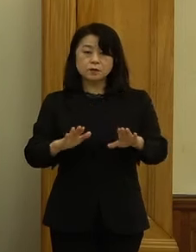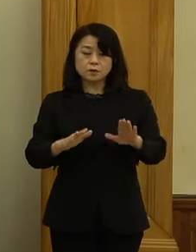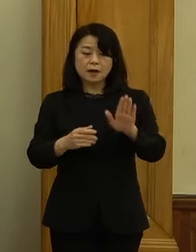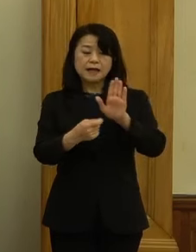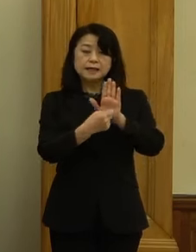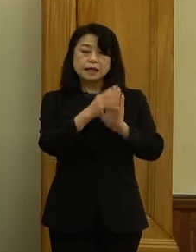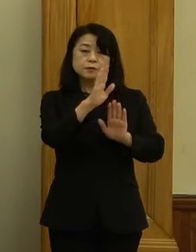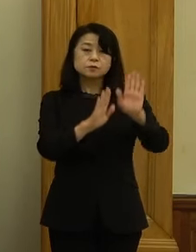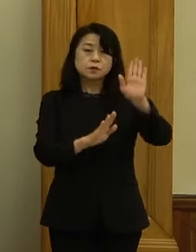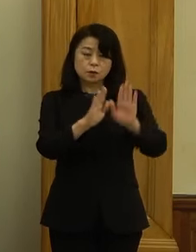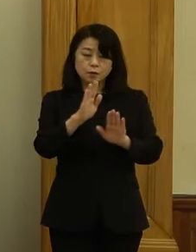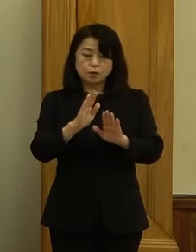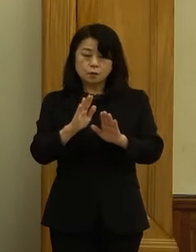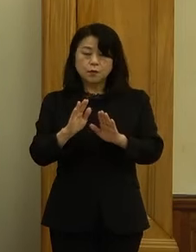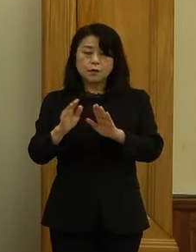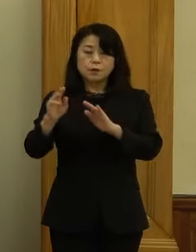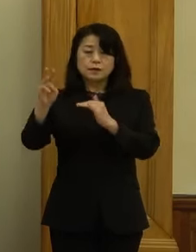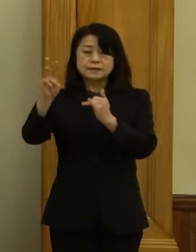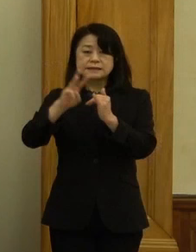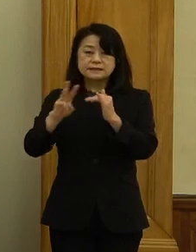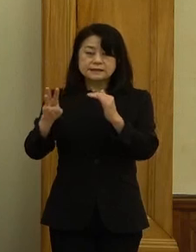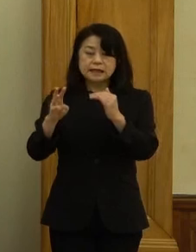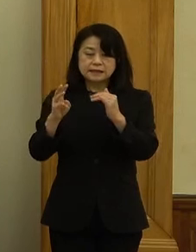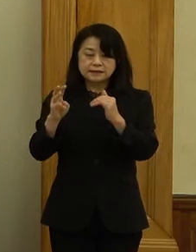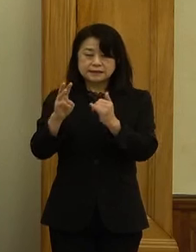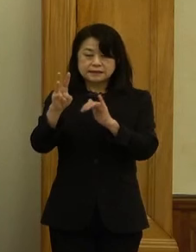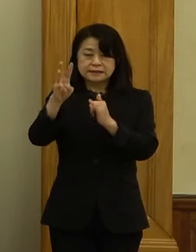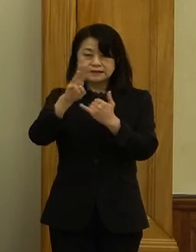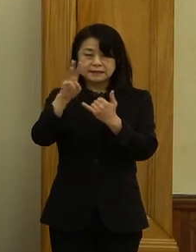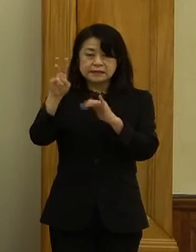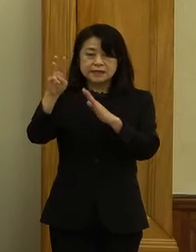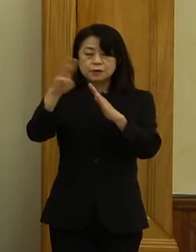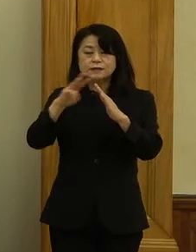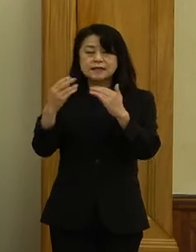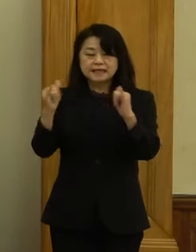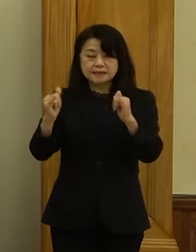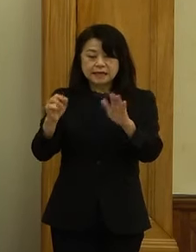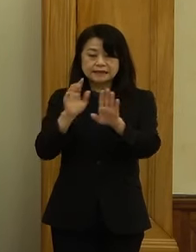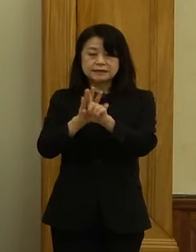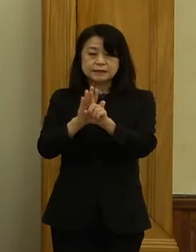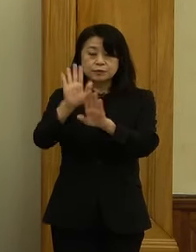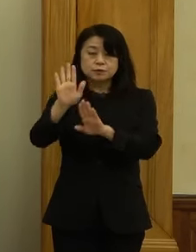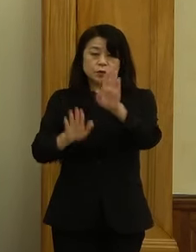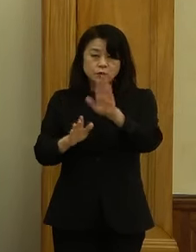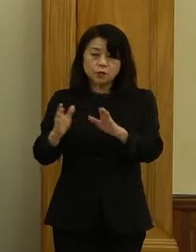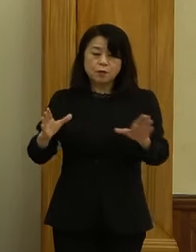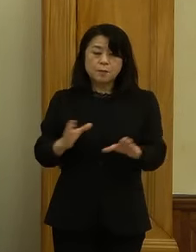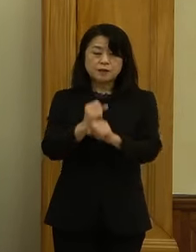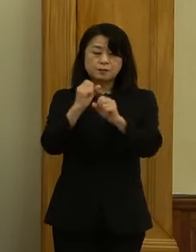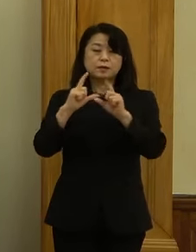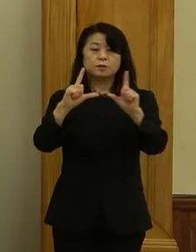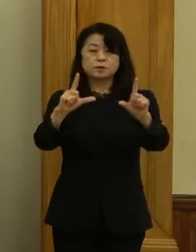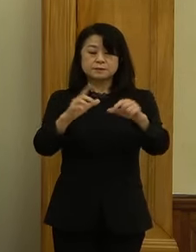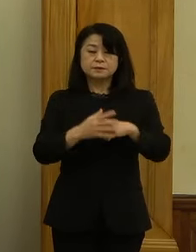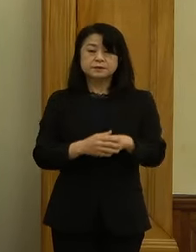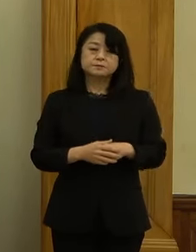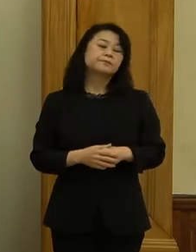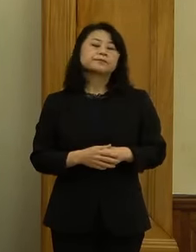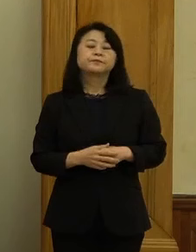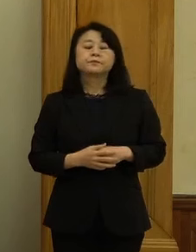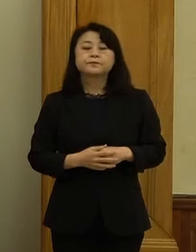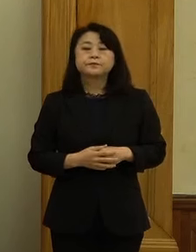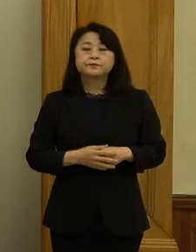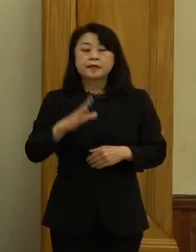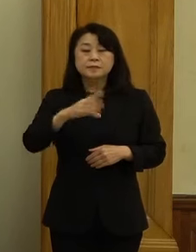被害の状況及び被災者支援の状況についてえ取りまとめてご報告をさせていただきます